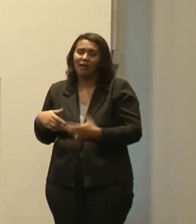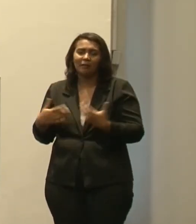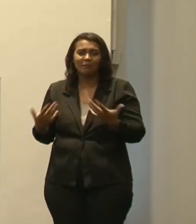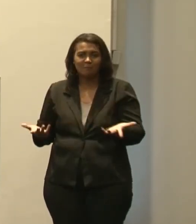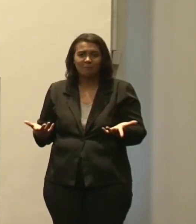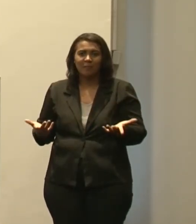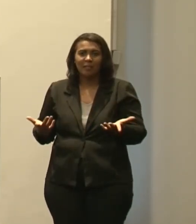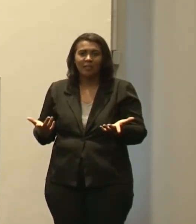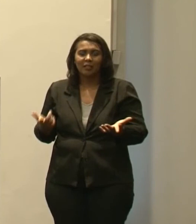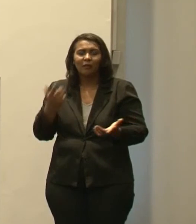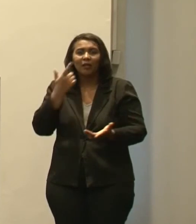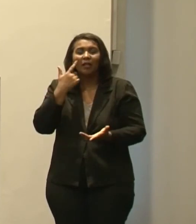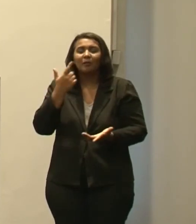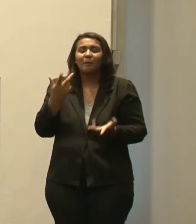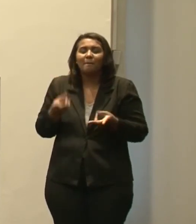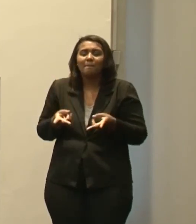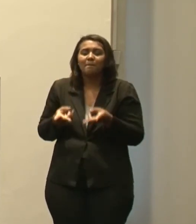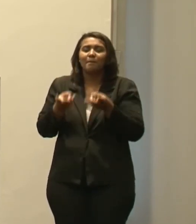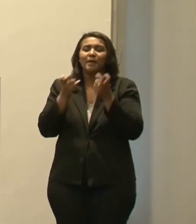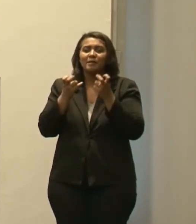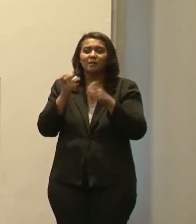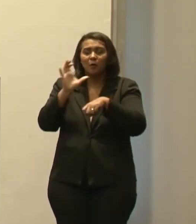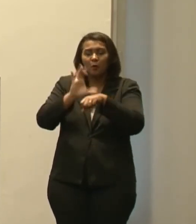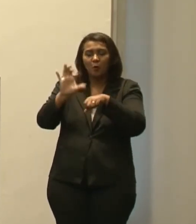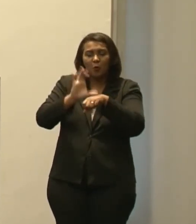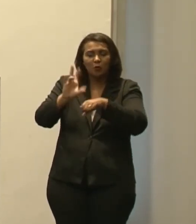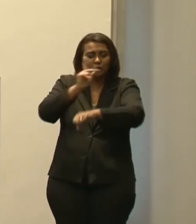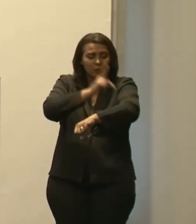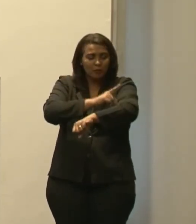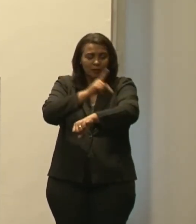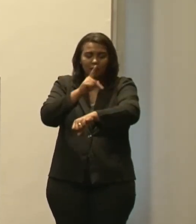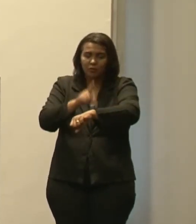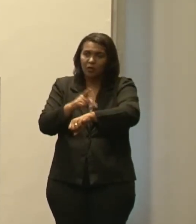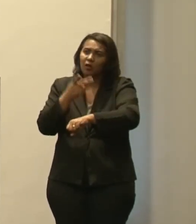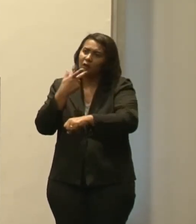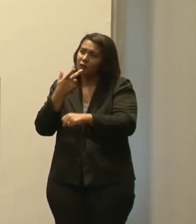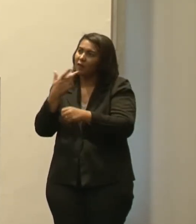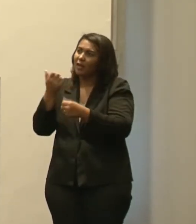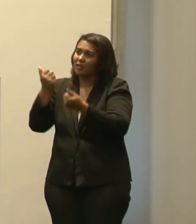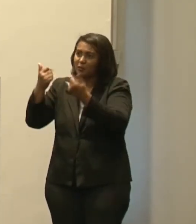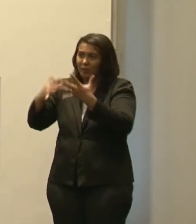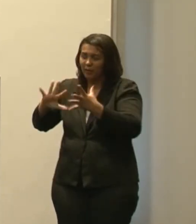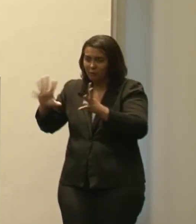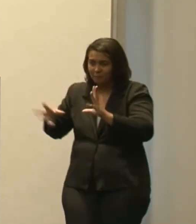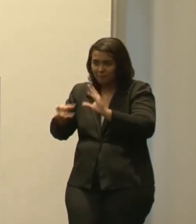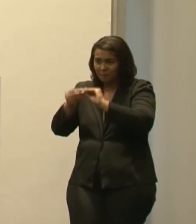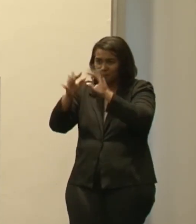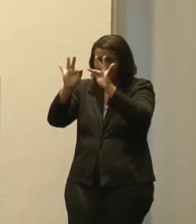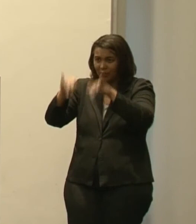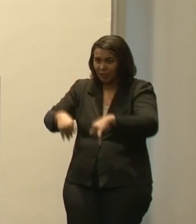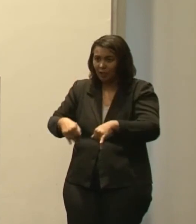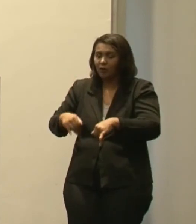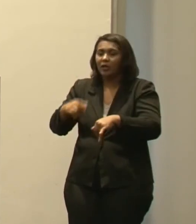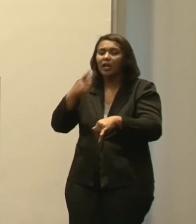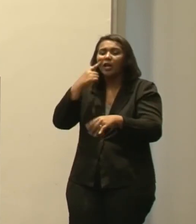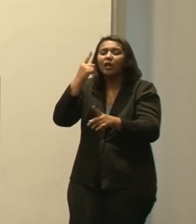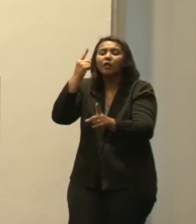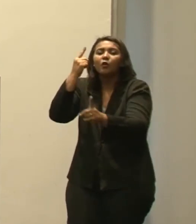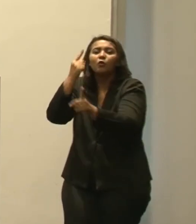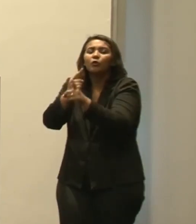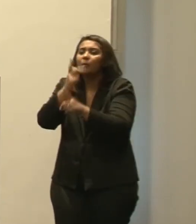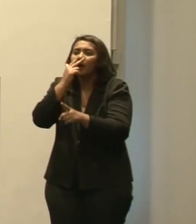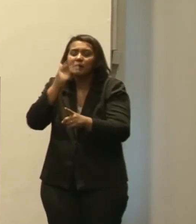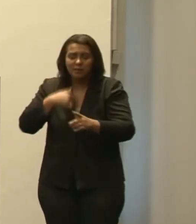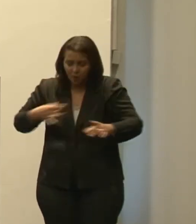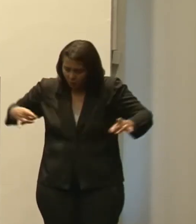Então, ele viu que o curso de pedagogia, e aí eu vou falar nas considerações finais, mas ele identificou que ele não estava preparado para